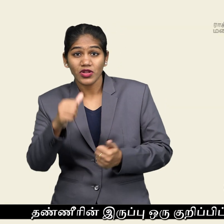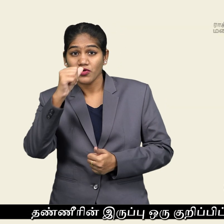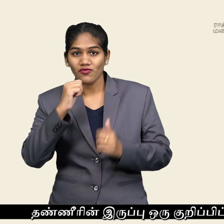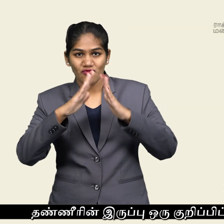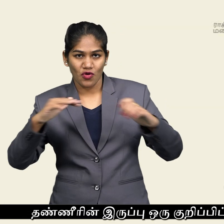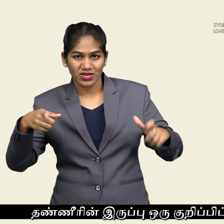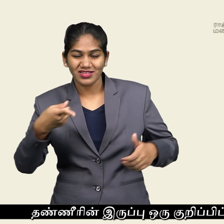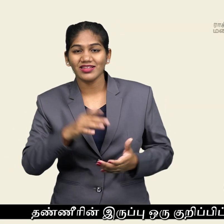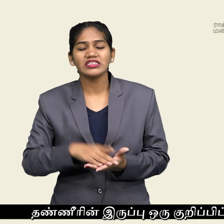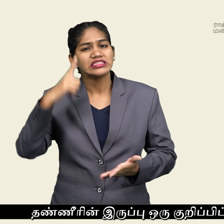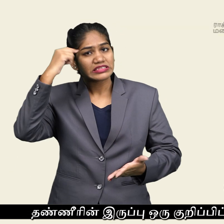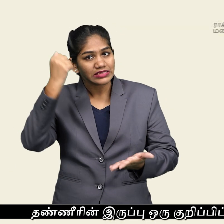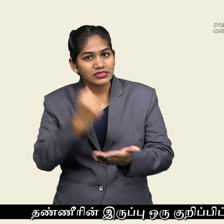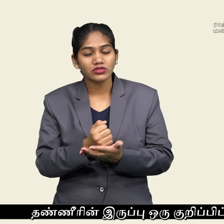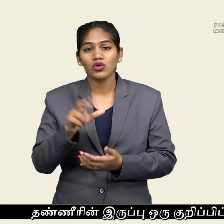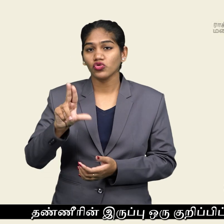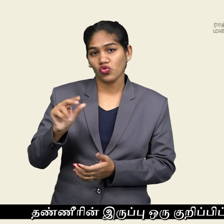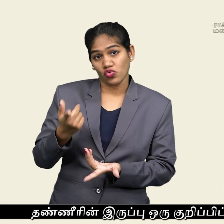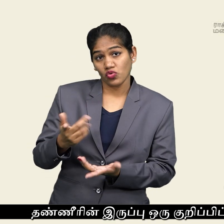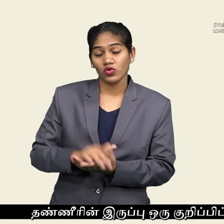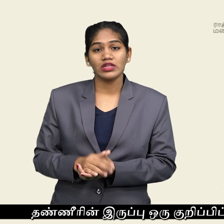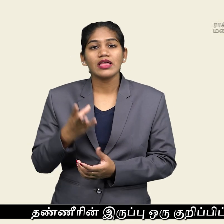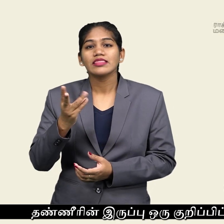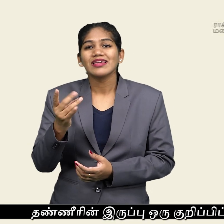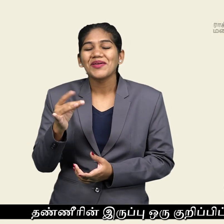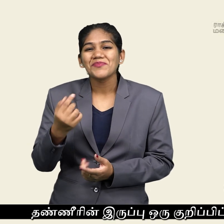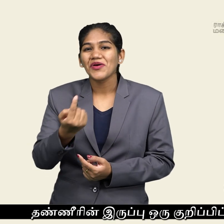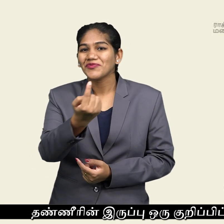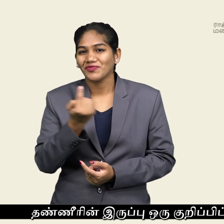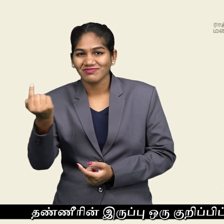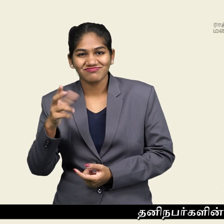தண்ணீரின் இருப்பு ஒரு குறிப்பிட்ட பகுதியில் வாழக்கூடிய ஒவ்வொரு இனத்தின்